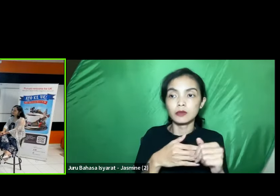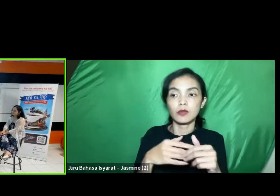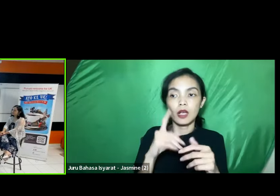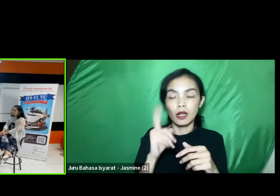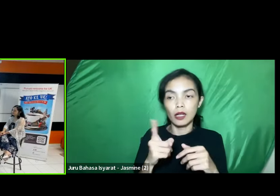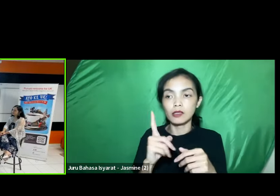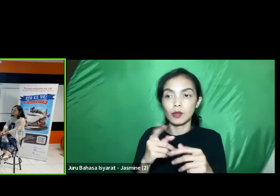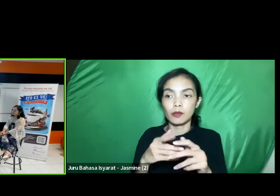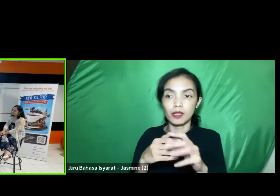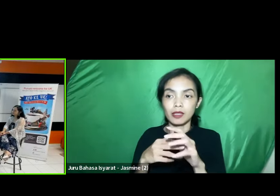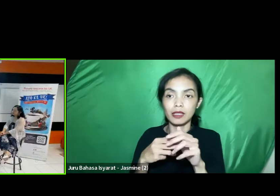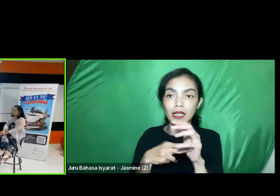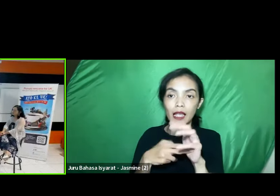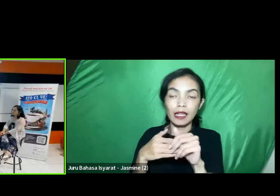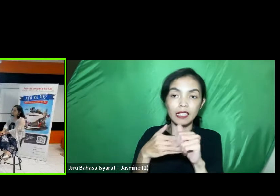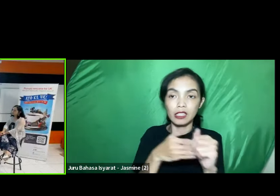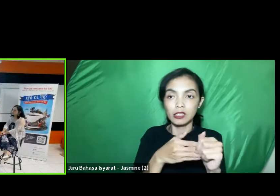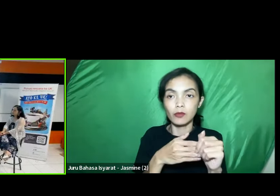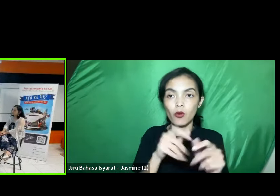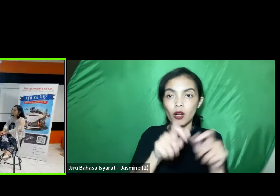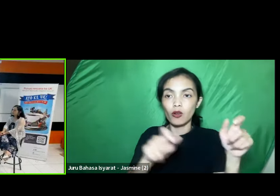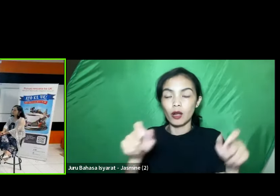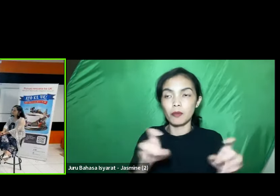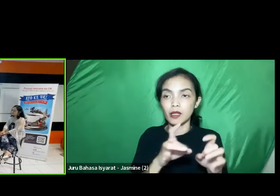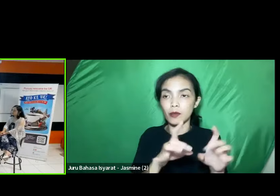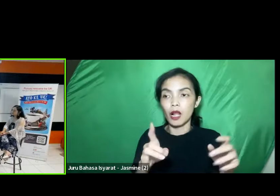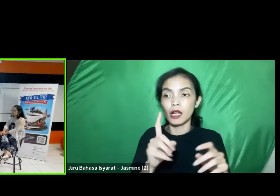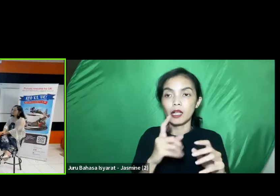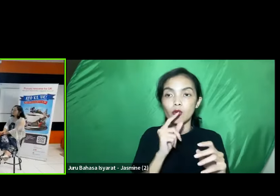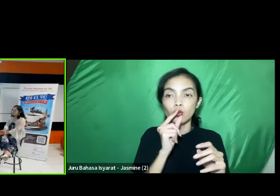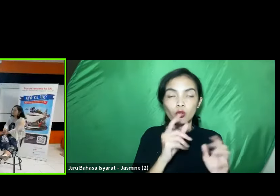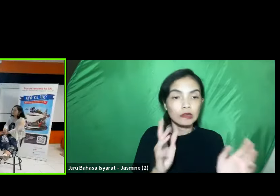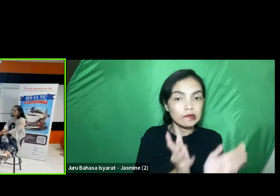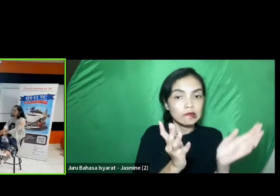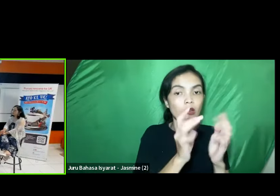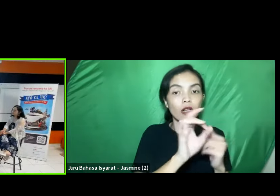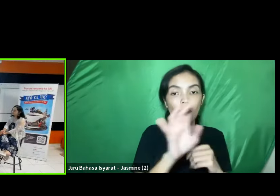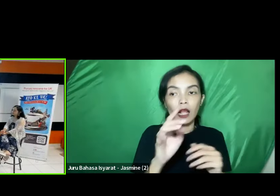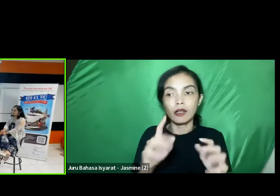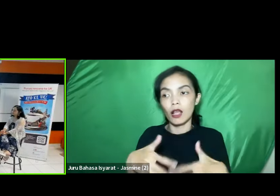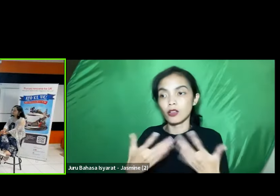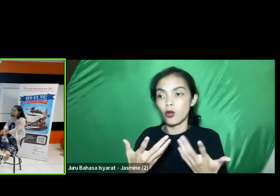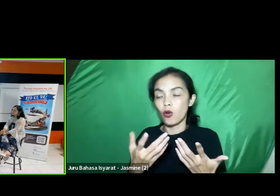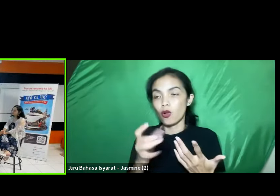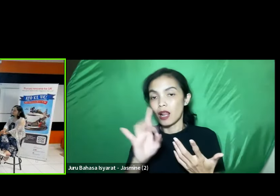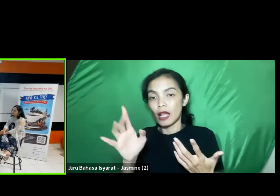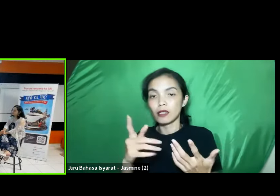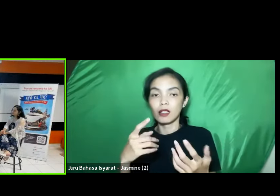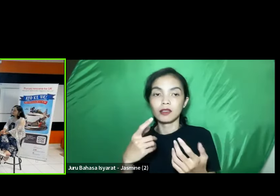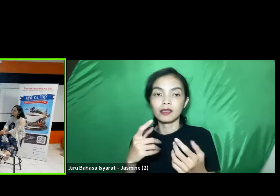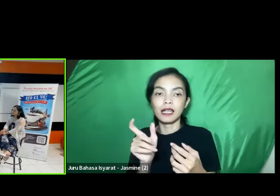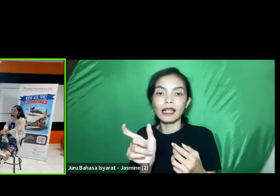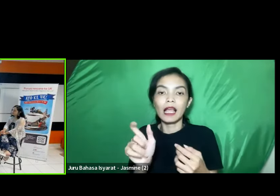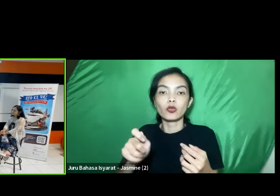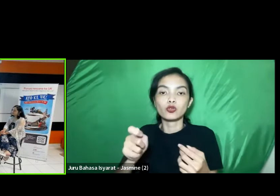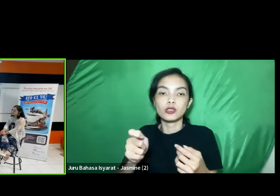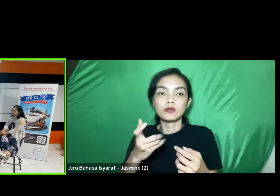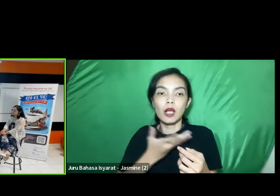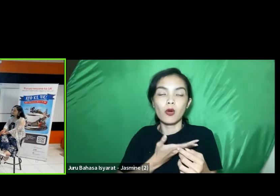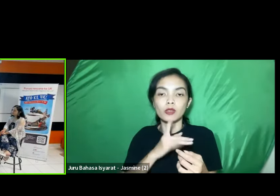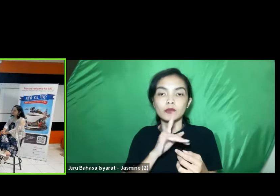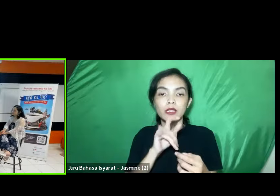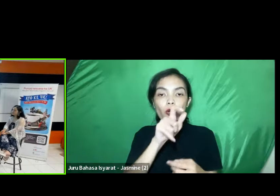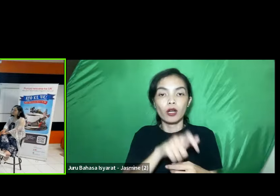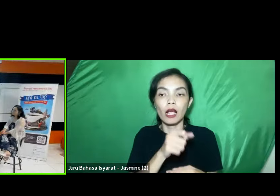beda-beda Ya ada yang mungkin empowering others apa gitugitu loh jadi kayak ada keyword keyword yang kalian ingin si interviewer